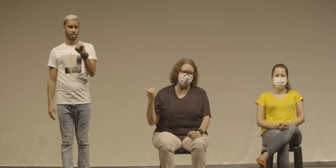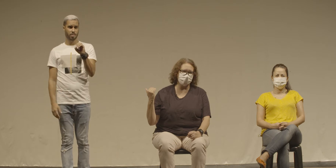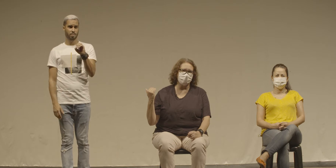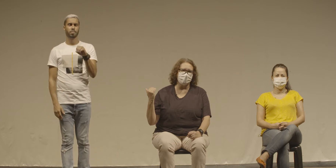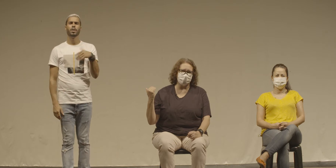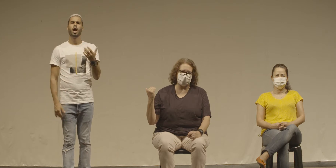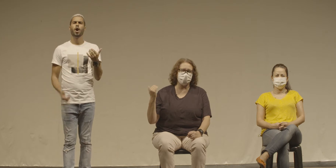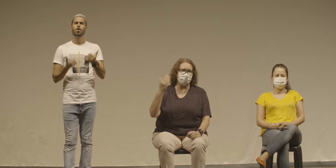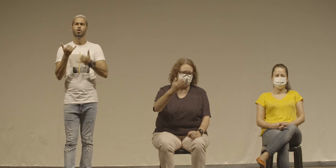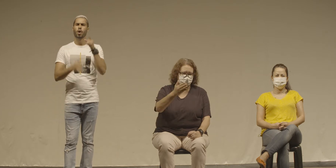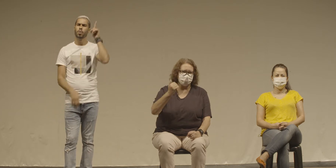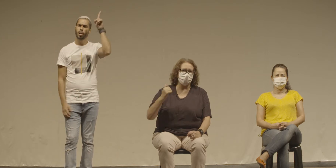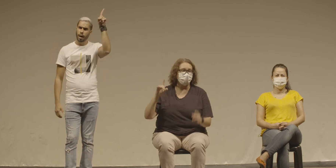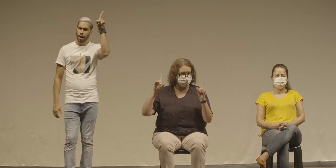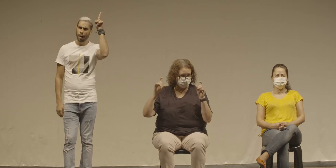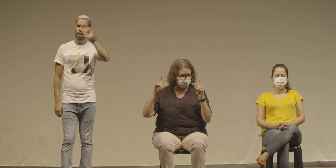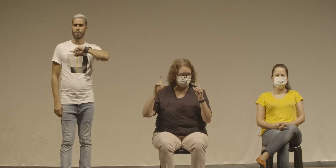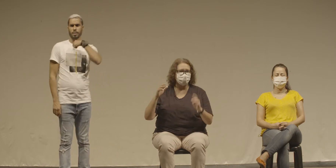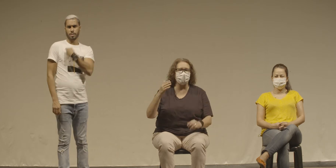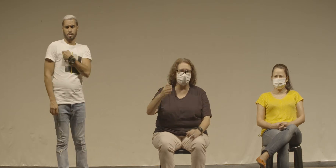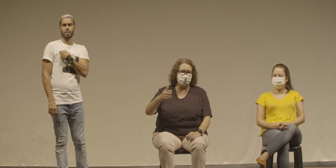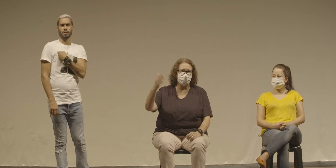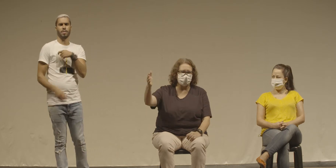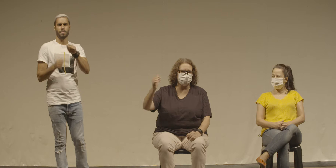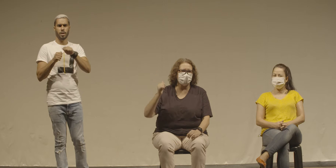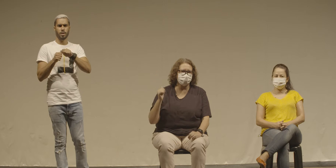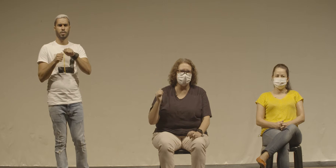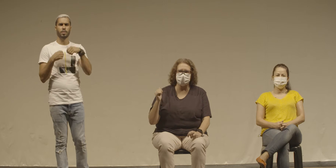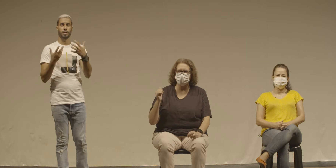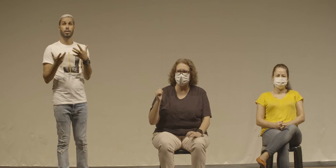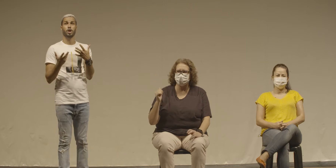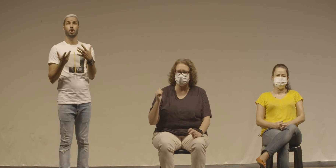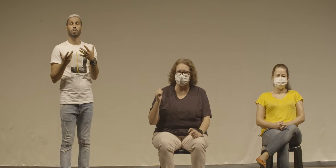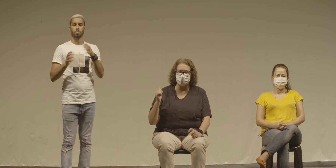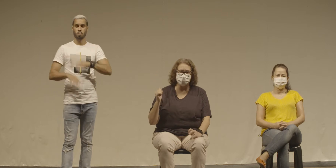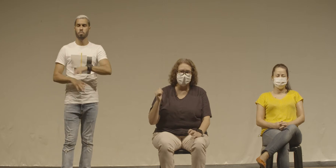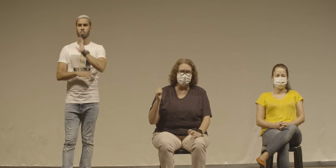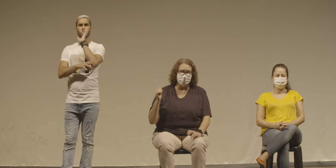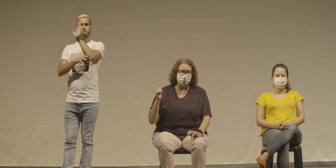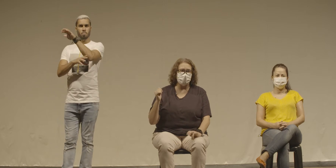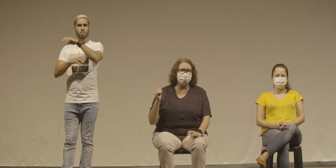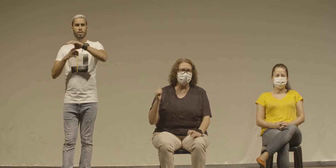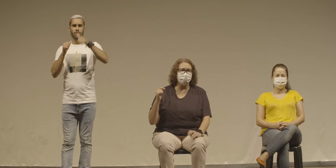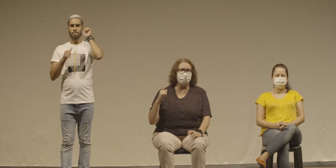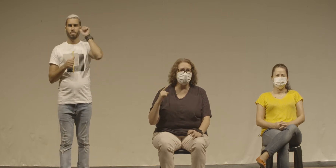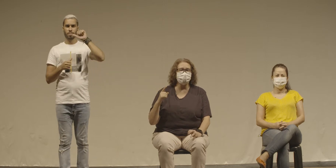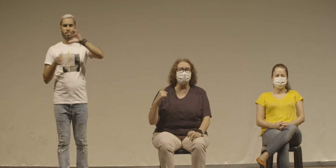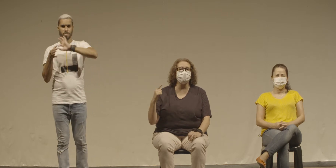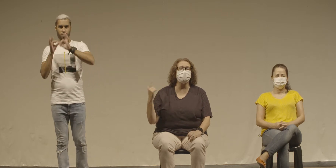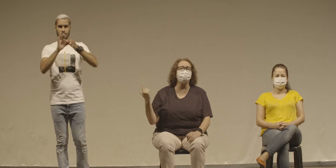na Espanha, para incluírem, né, como teste, para incluírem o basquete feminino nas Olimpíadas, foi realizado